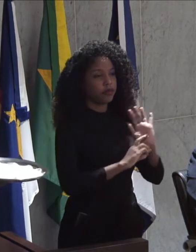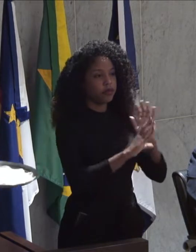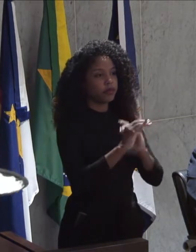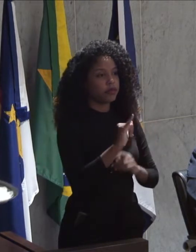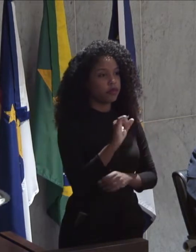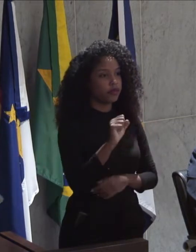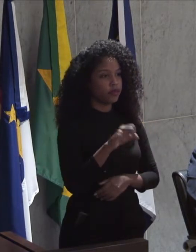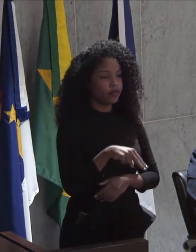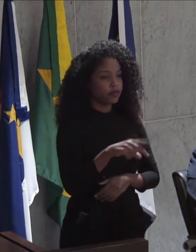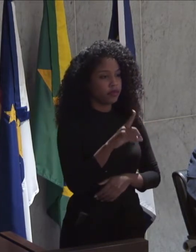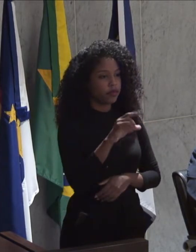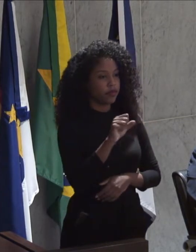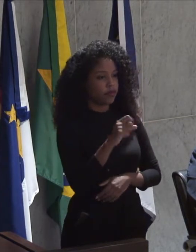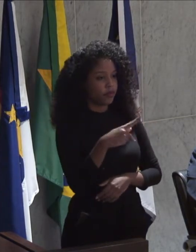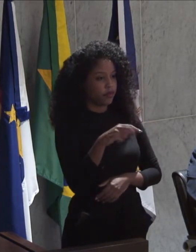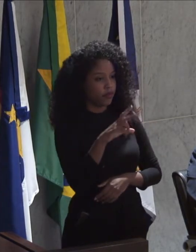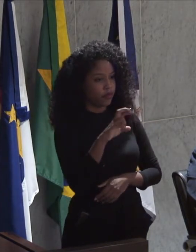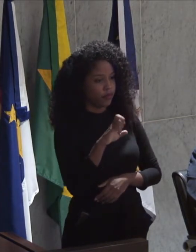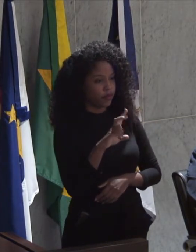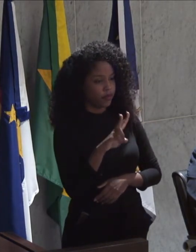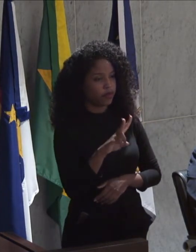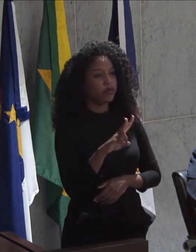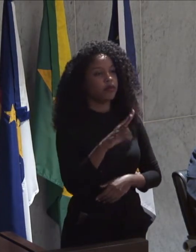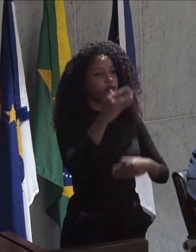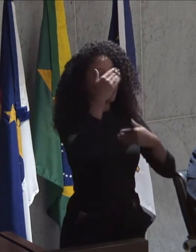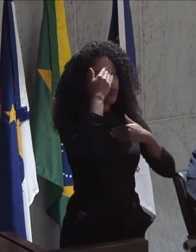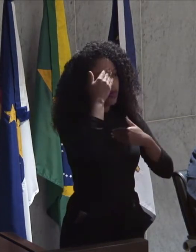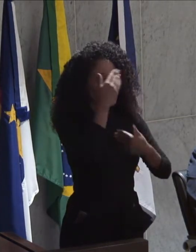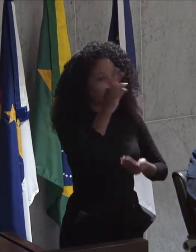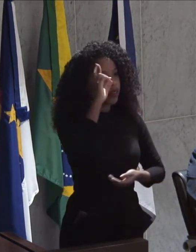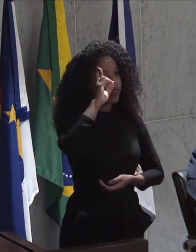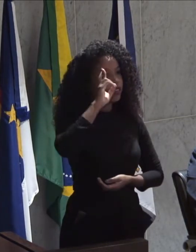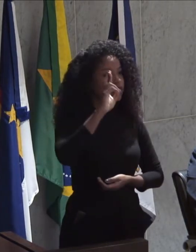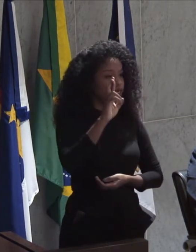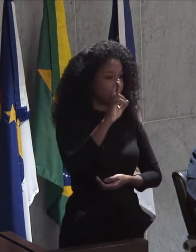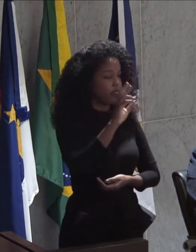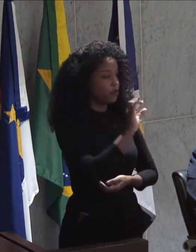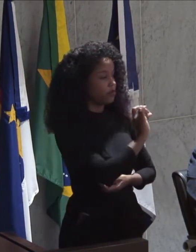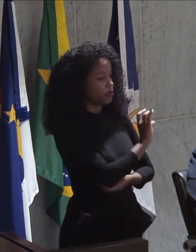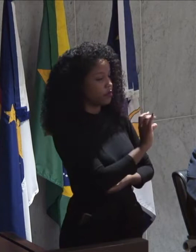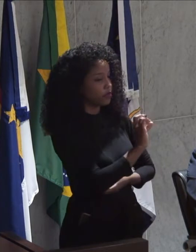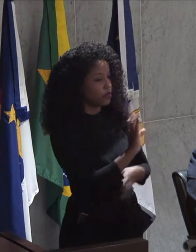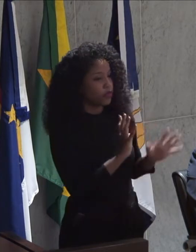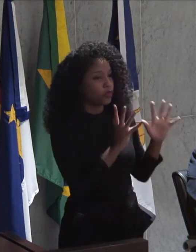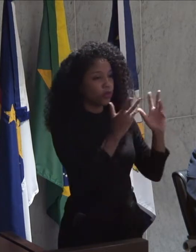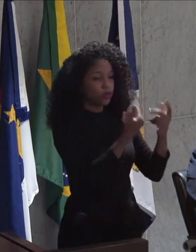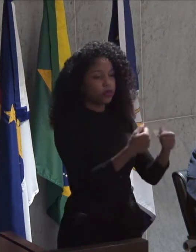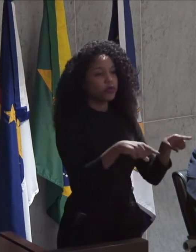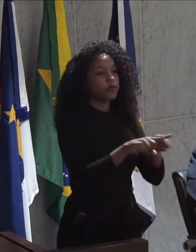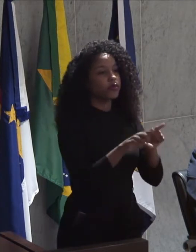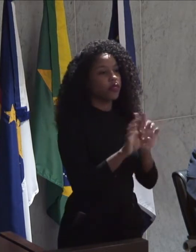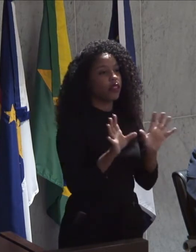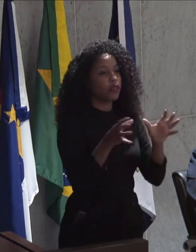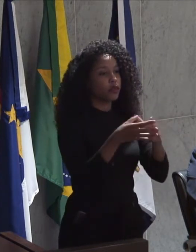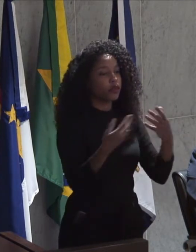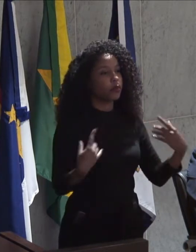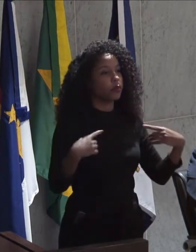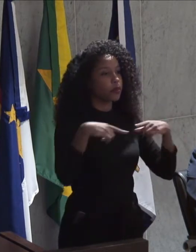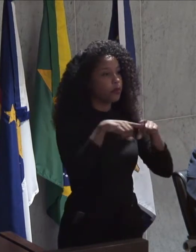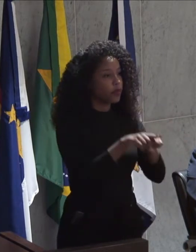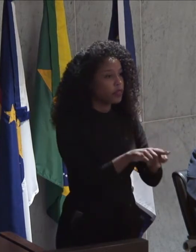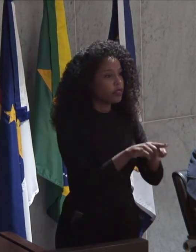E queria iniciar agradecendo a toda a direção da FETAP, todas as entidades parceiras Sindesprev e